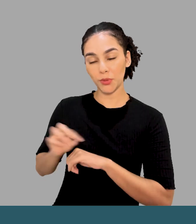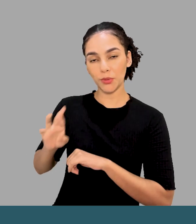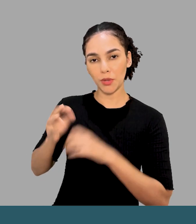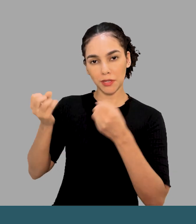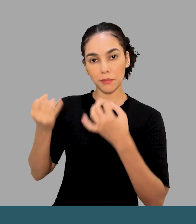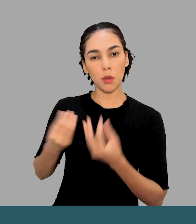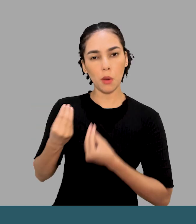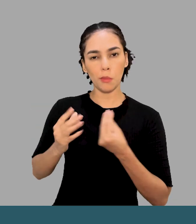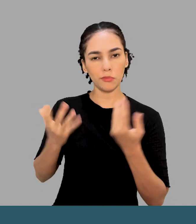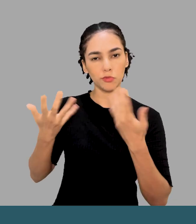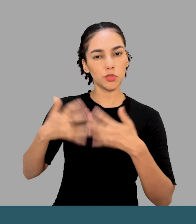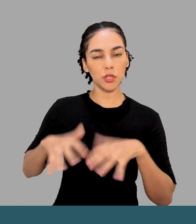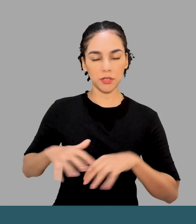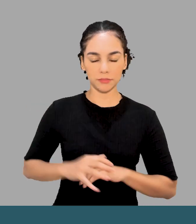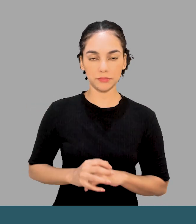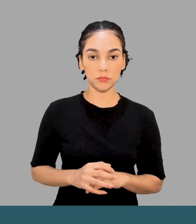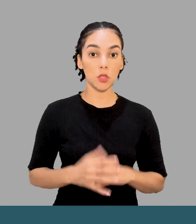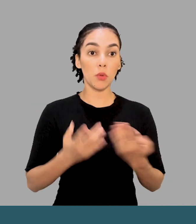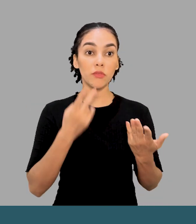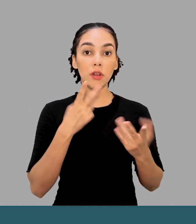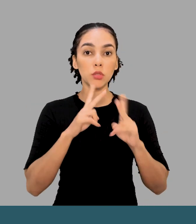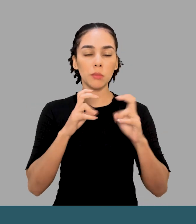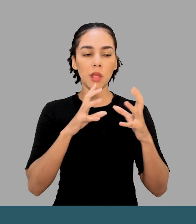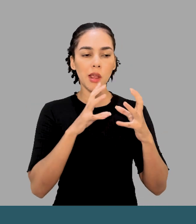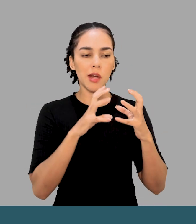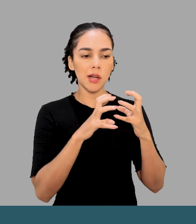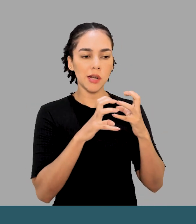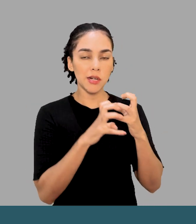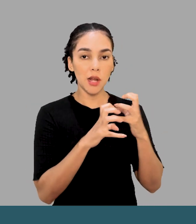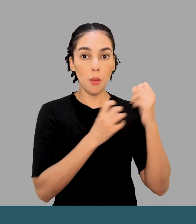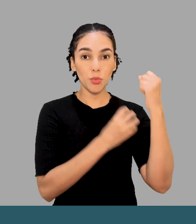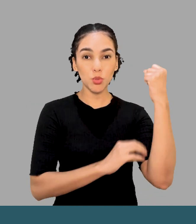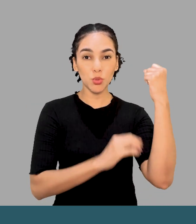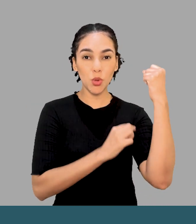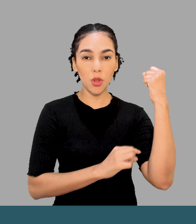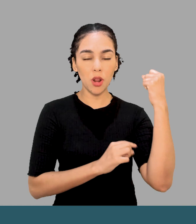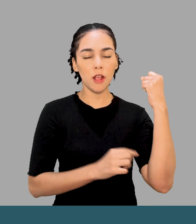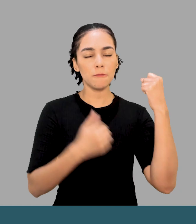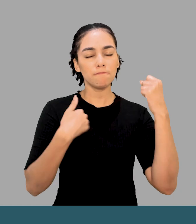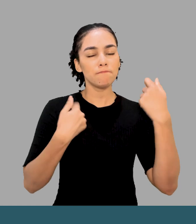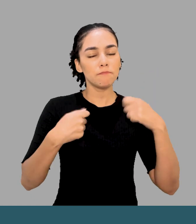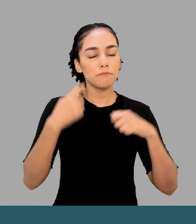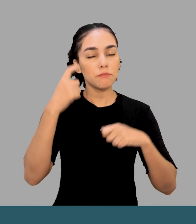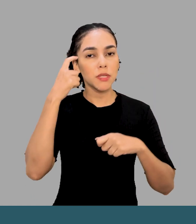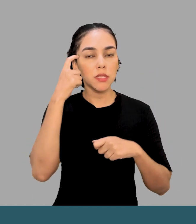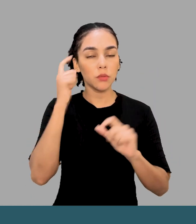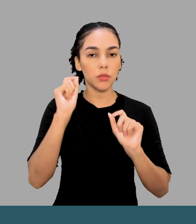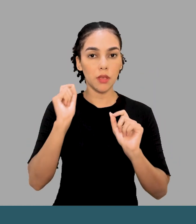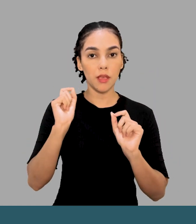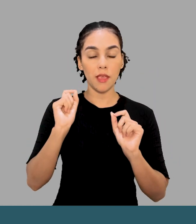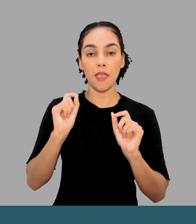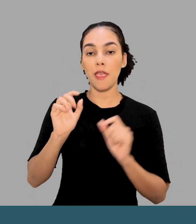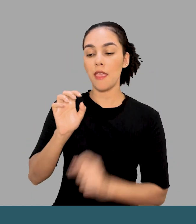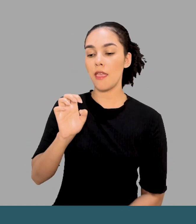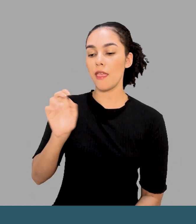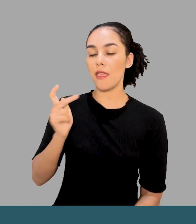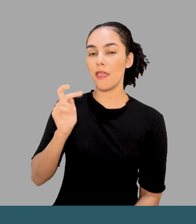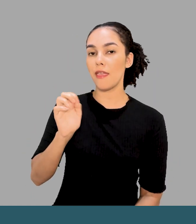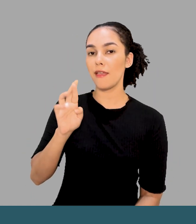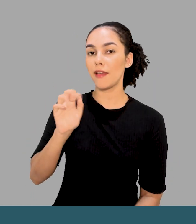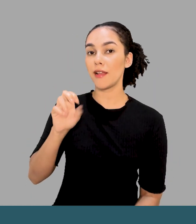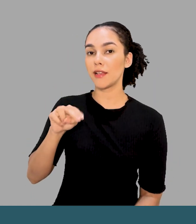funciona. Quando eu falo em distrofia muscular, eu tenho que pensar em herança. Que tipo de herança que é? Nas heranças, eu